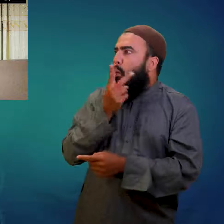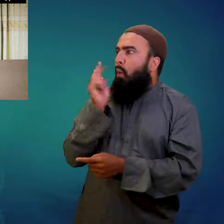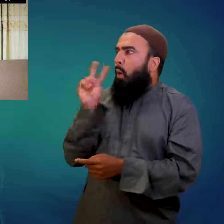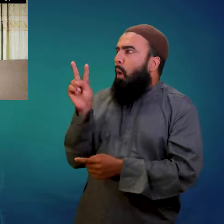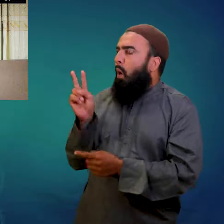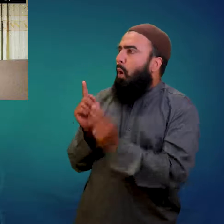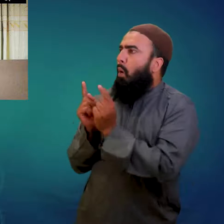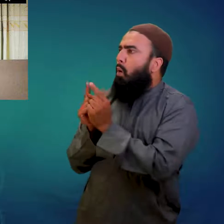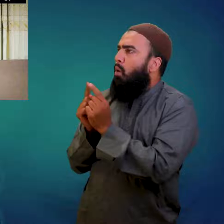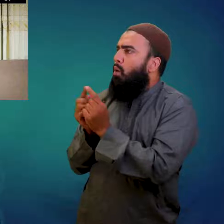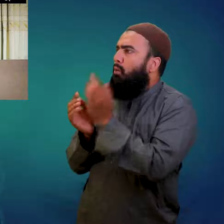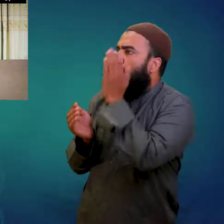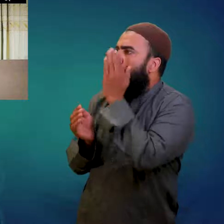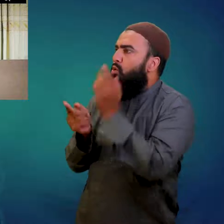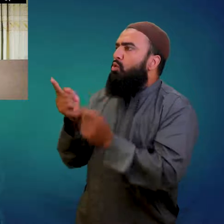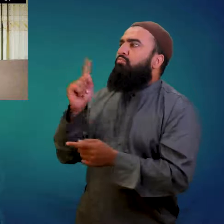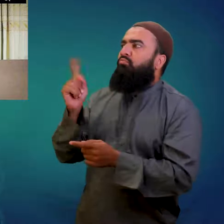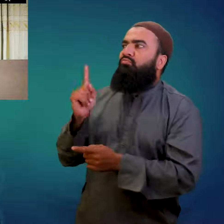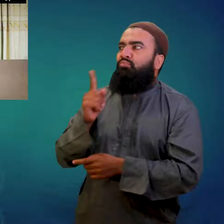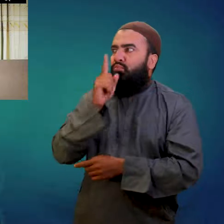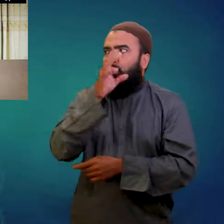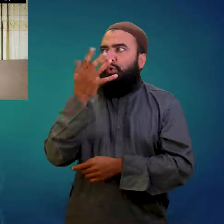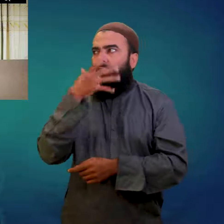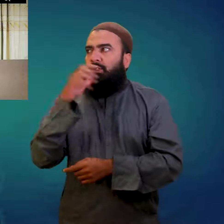سے دوسروں کو تشویش ہوگی۔